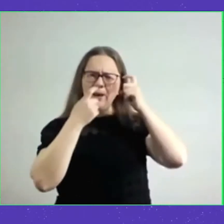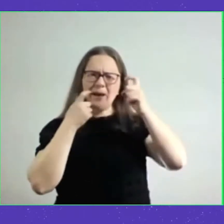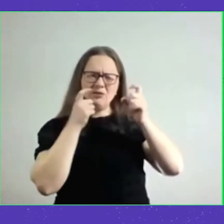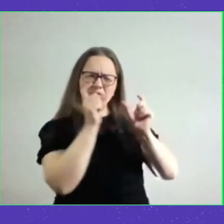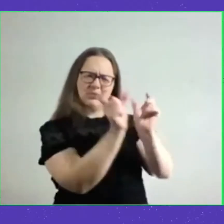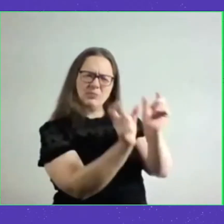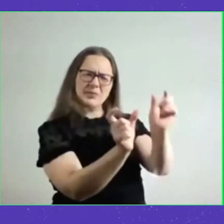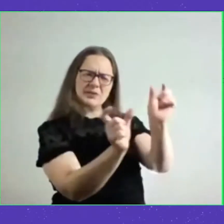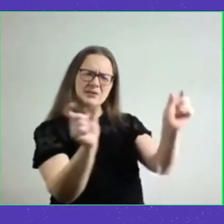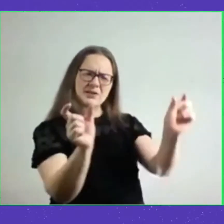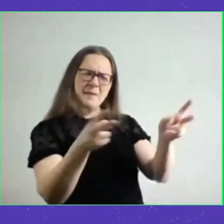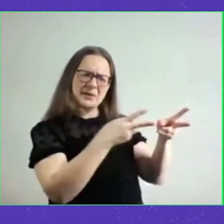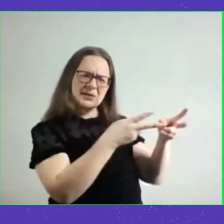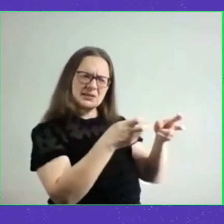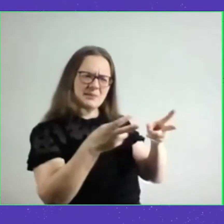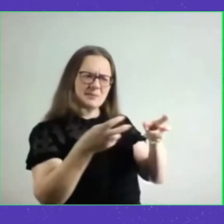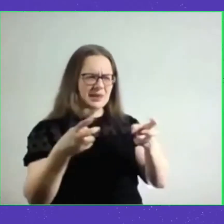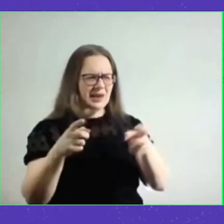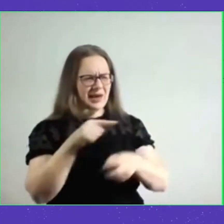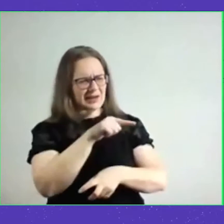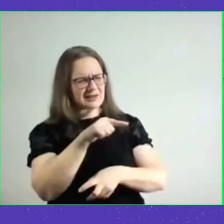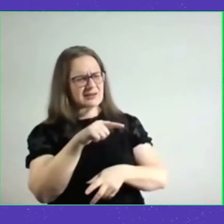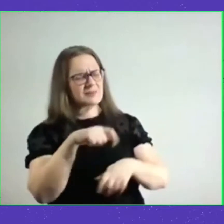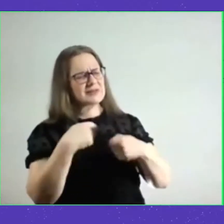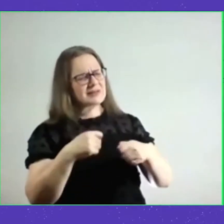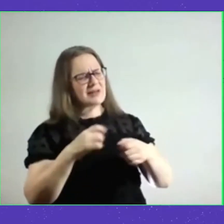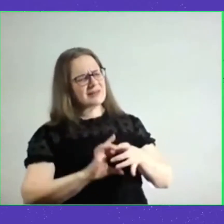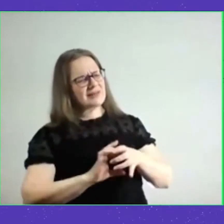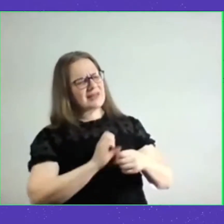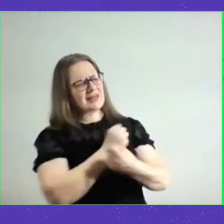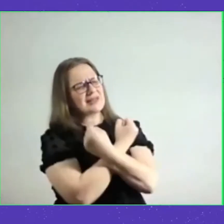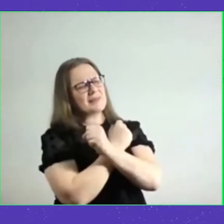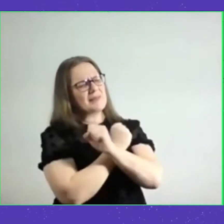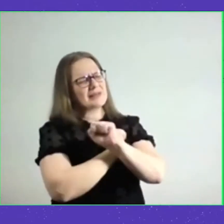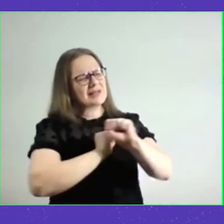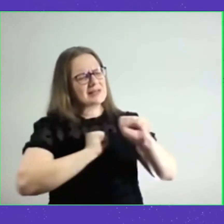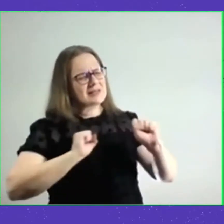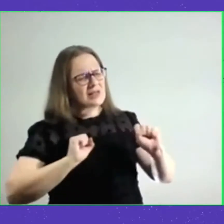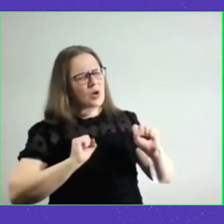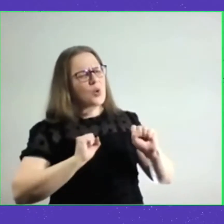de libertação. No capítulo 5, nós